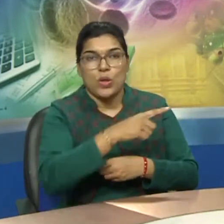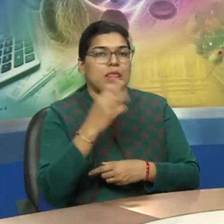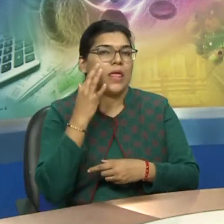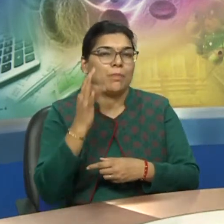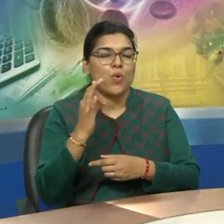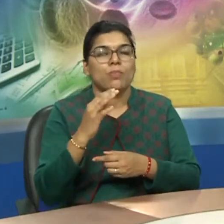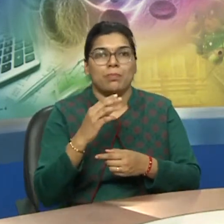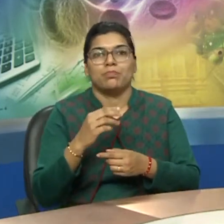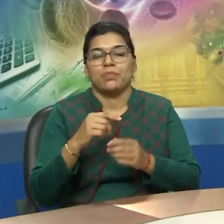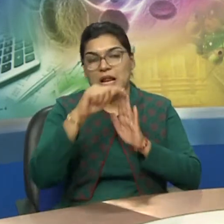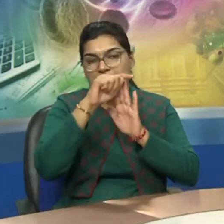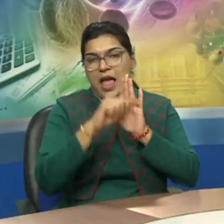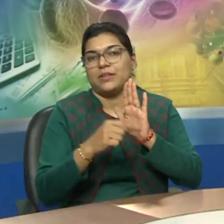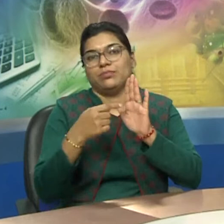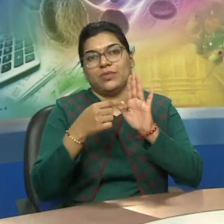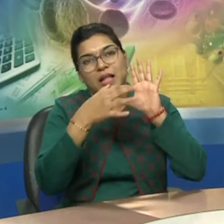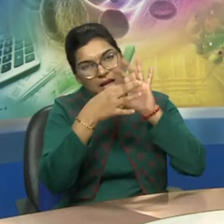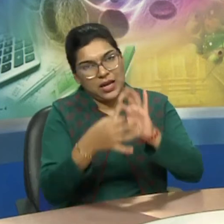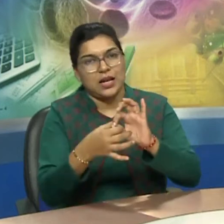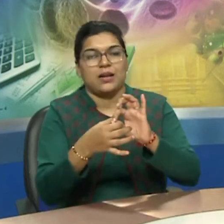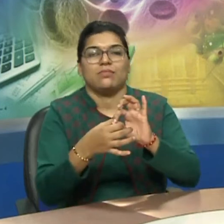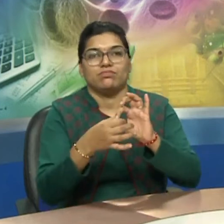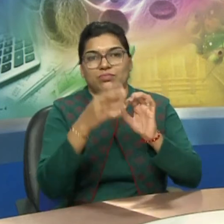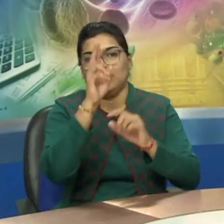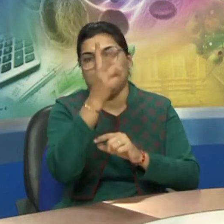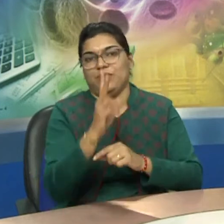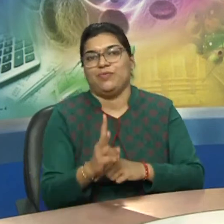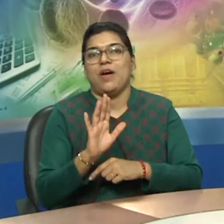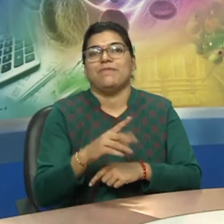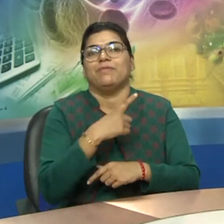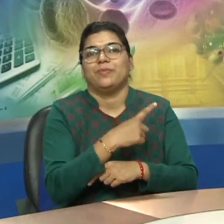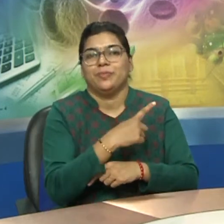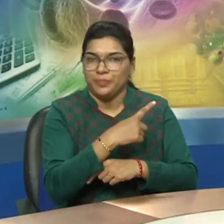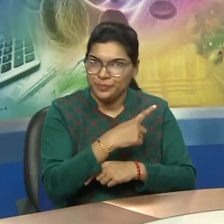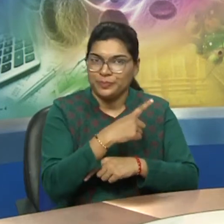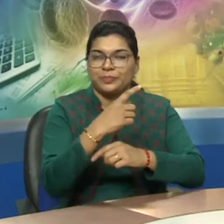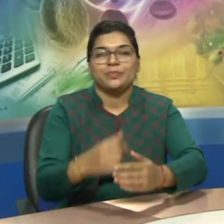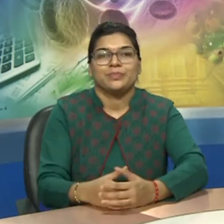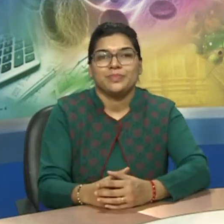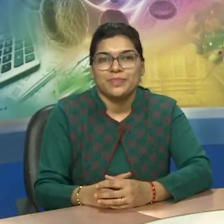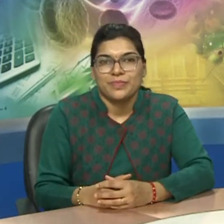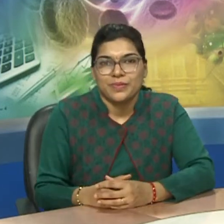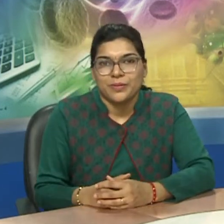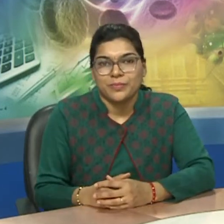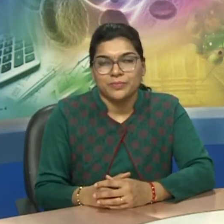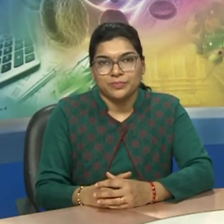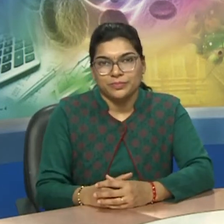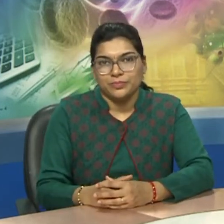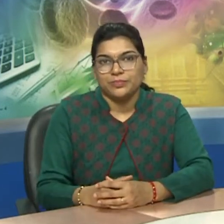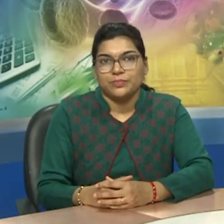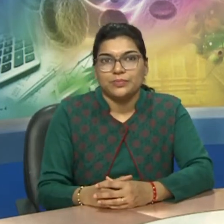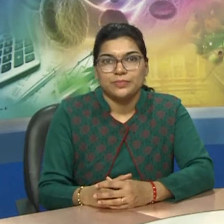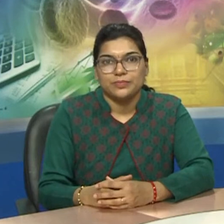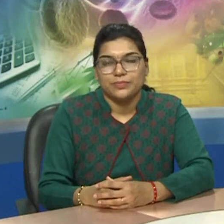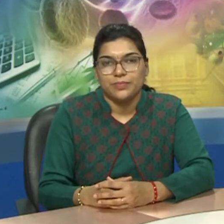take things. So all these points are very important and we should follow them.